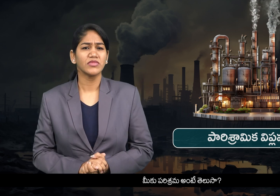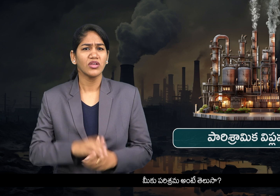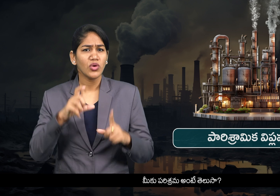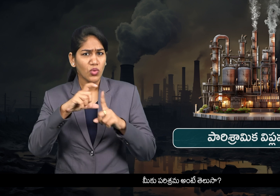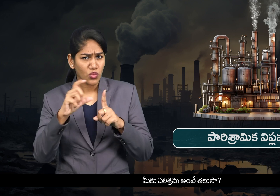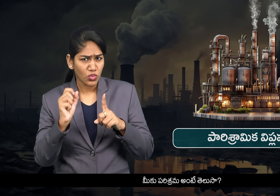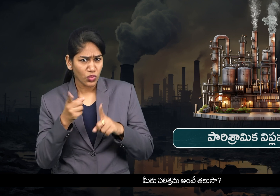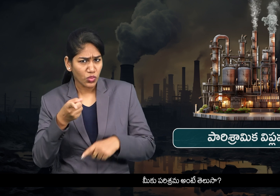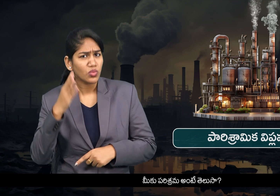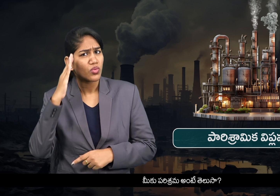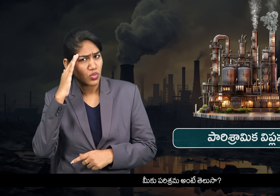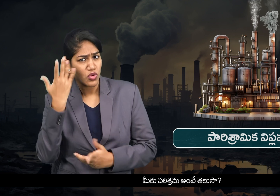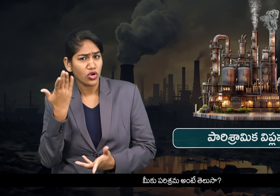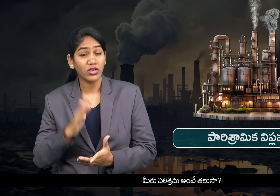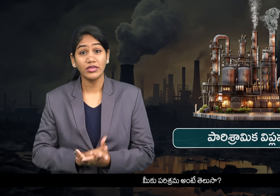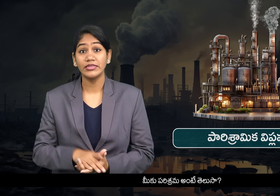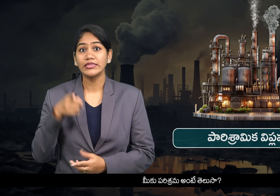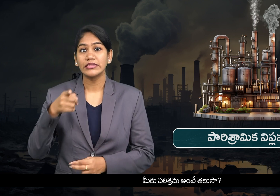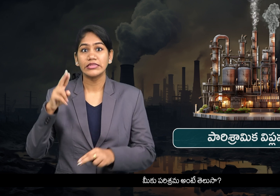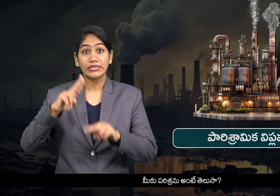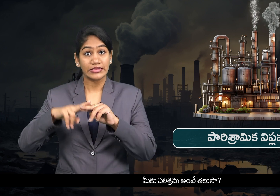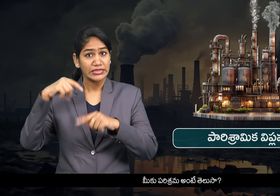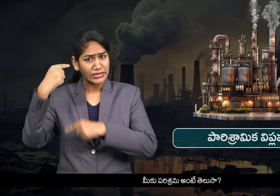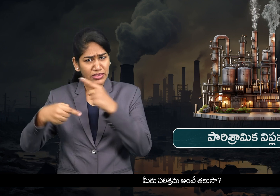మీకు పరిశ్రమ అంటే తెలుసా?